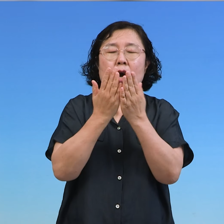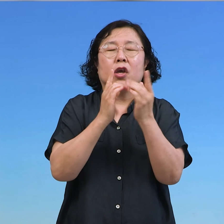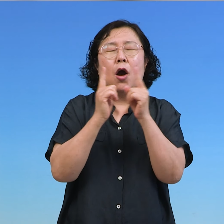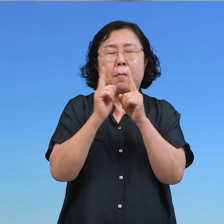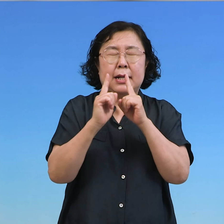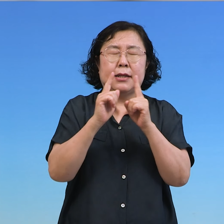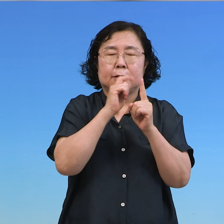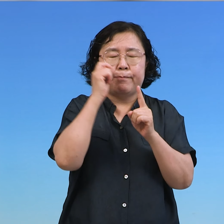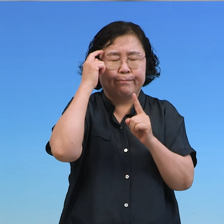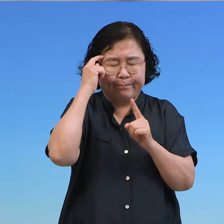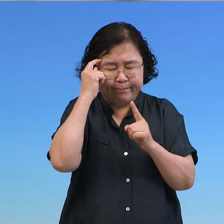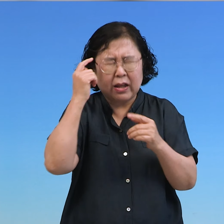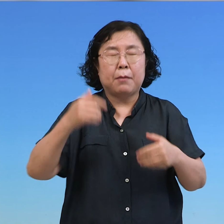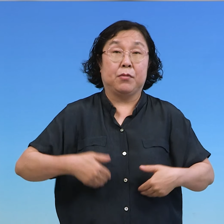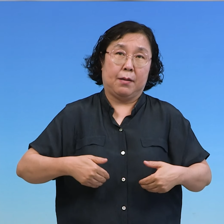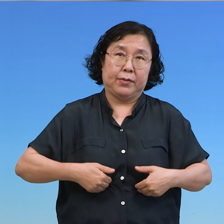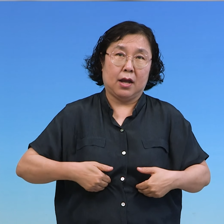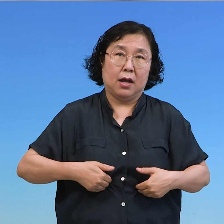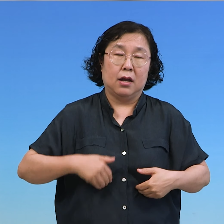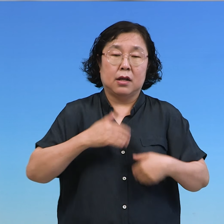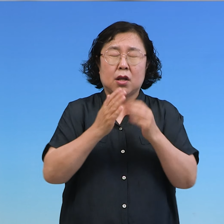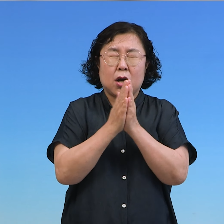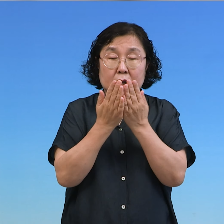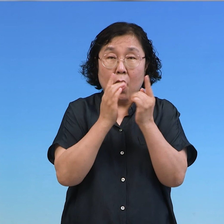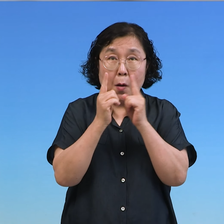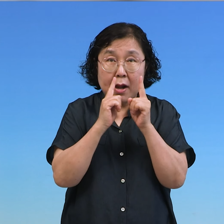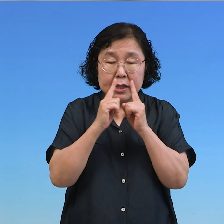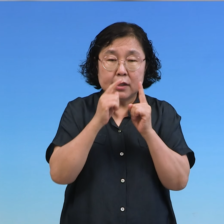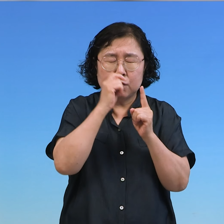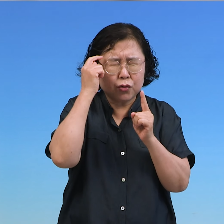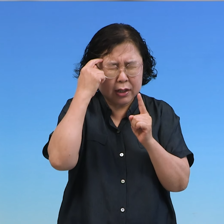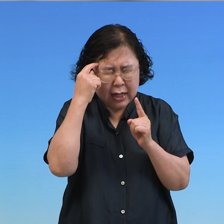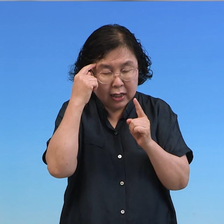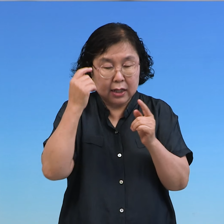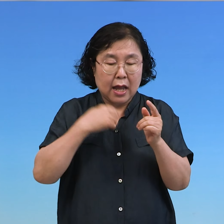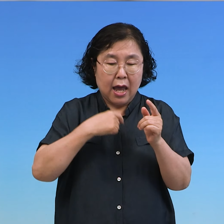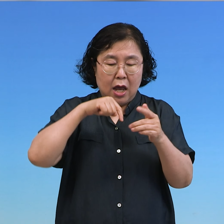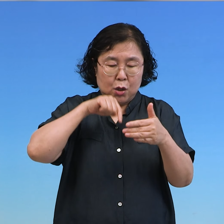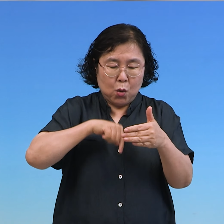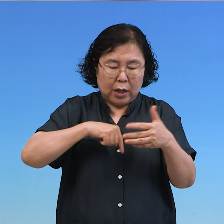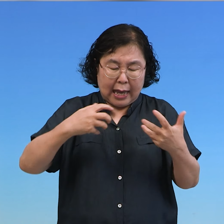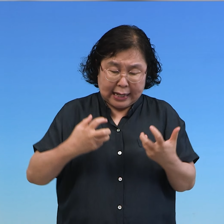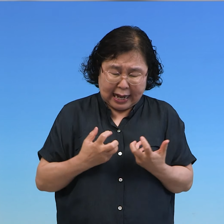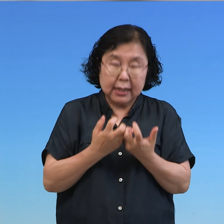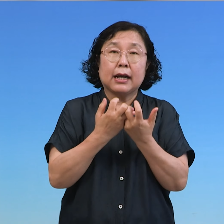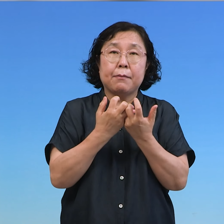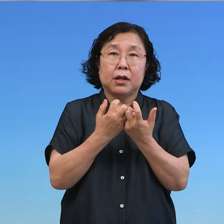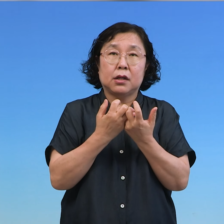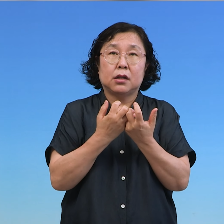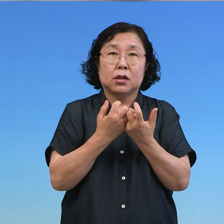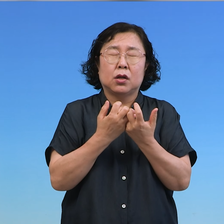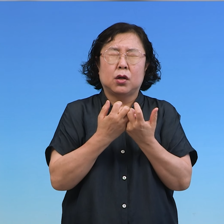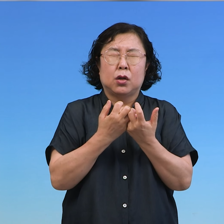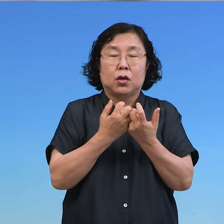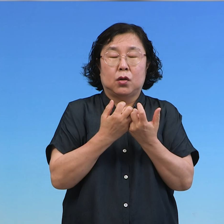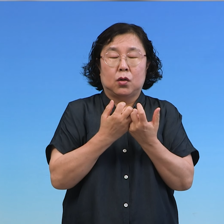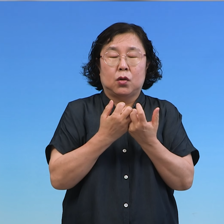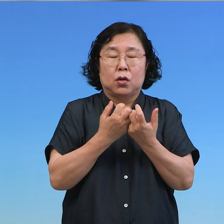안에 가득 선한 것들이 있으면 계속 선한 말이 나오는 거예요 제가 지난주 일날 언어도 훈련이다